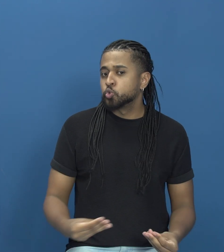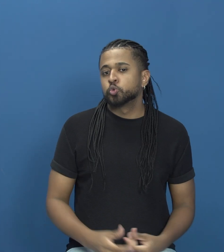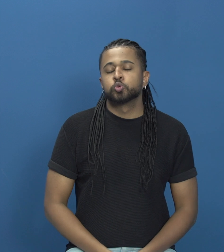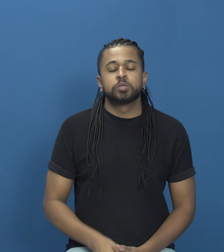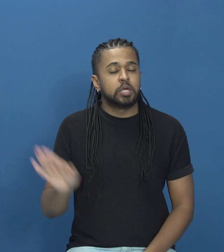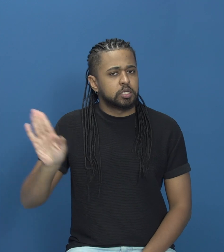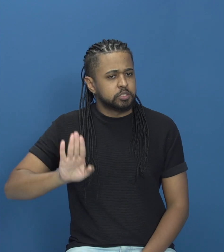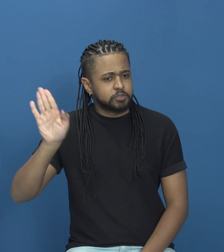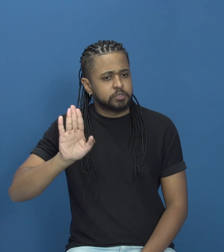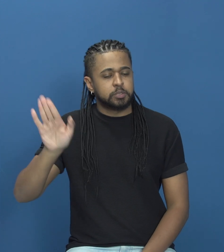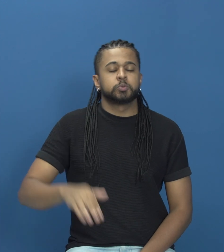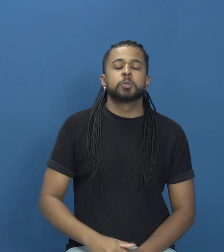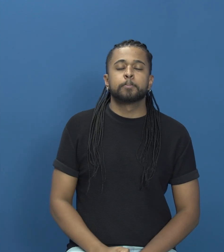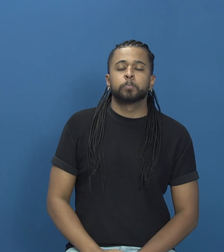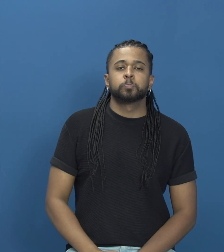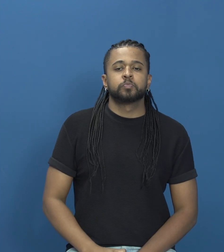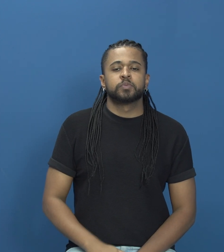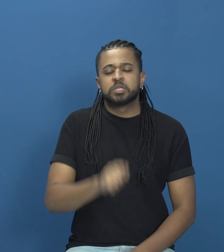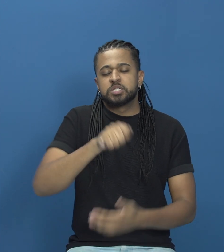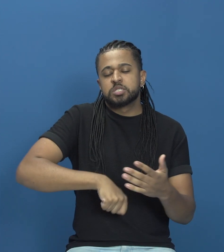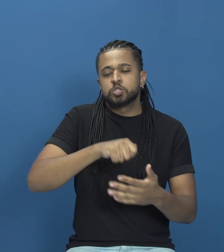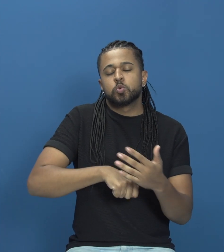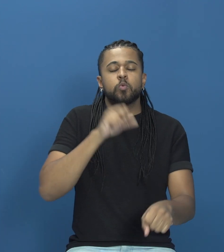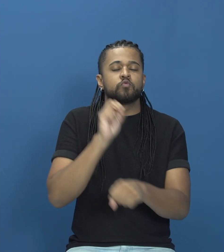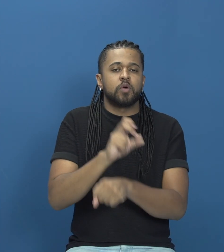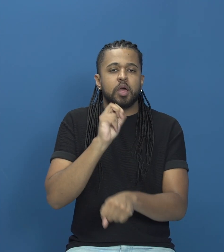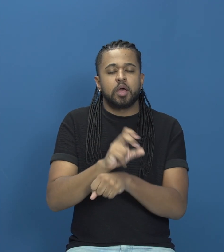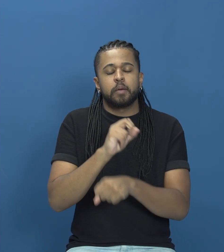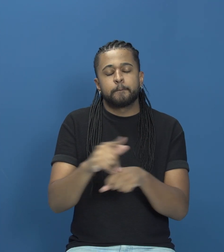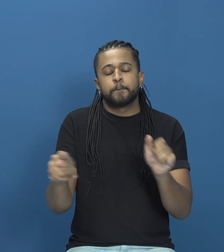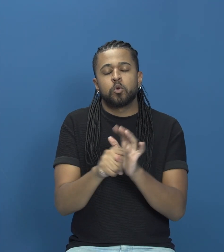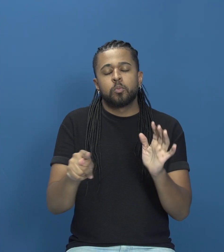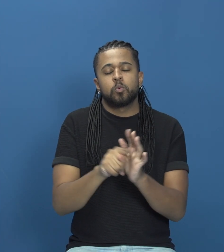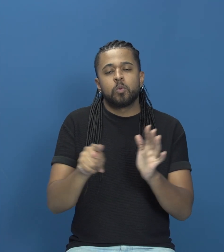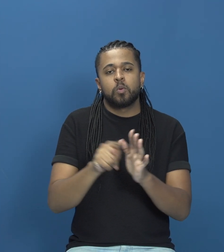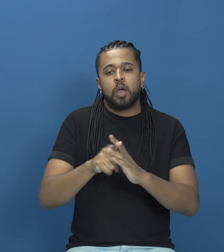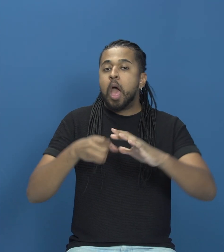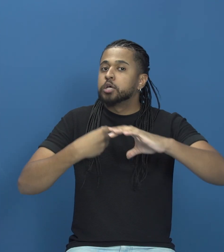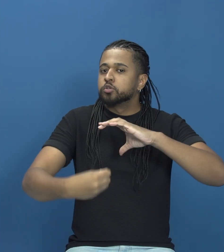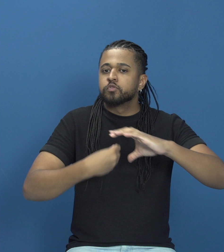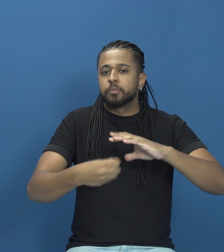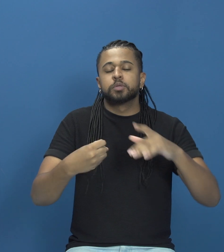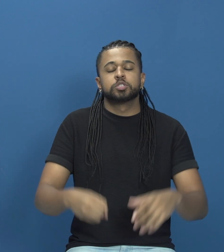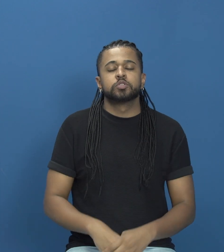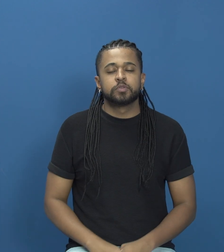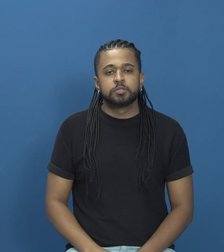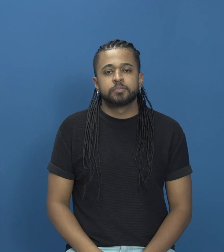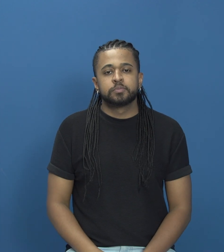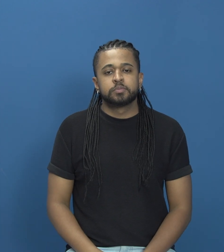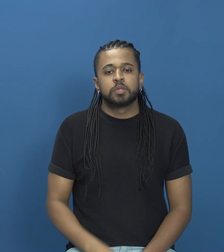Todas os candidatos, as candidatas, inscritos nas vagas reservadas às ações afirmativas, abre